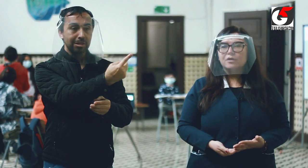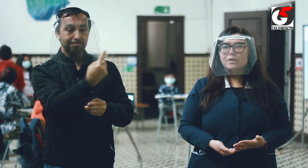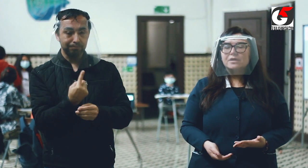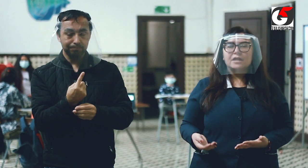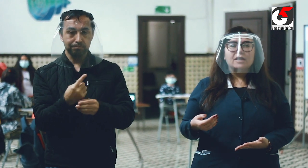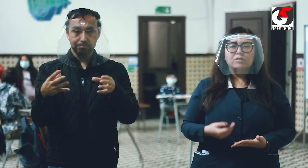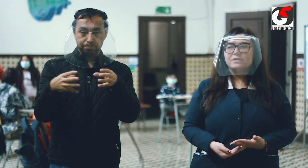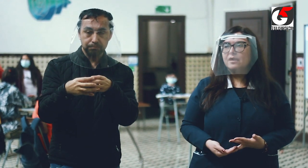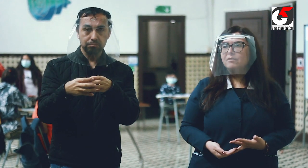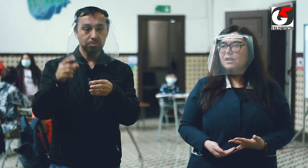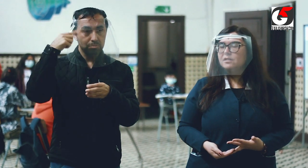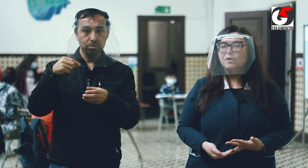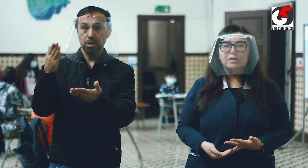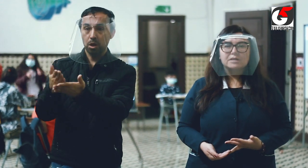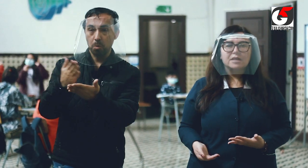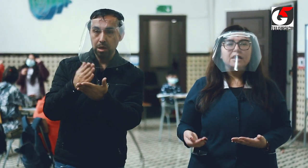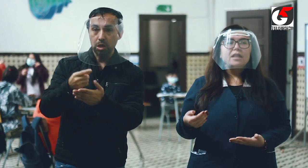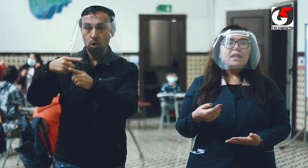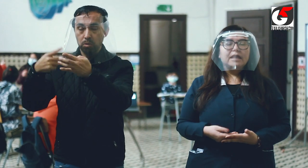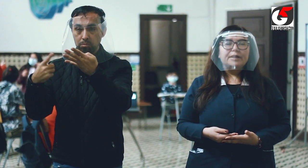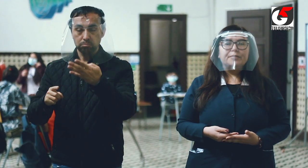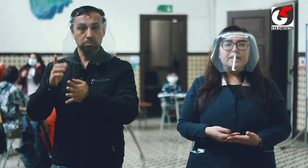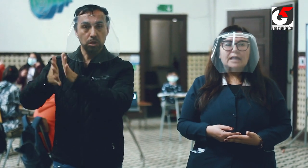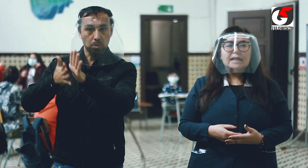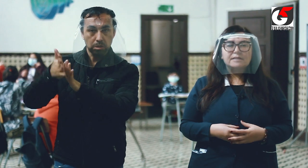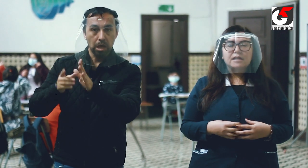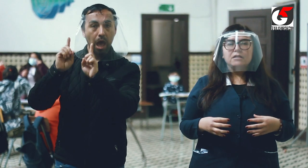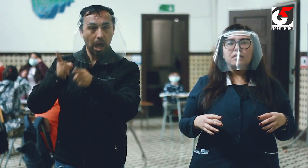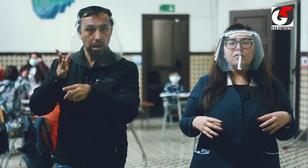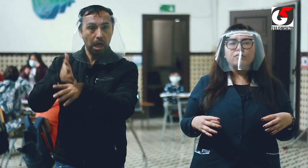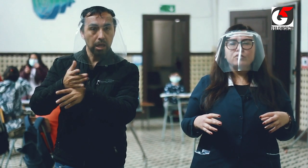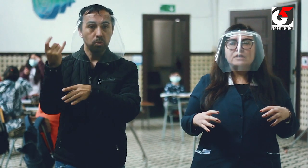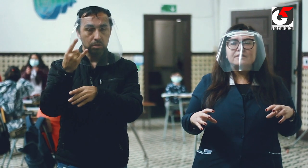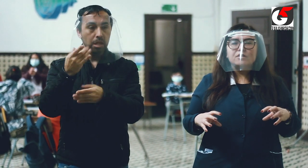debería existir lengua de señas, en la universidad debería existir lengua de señas. Y así,